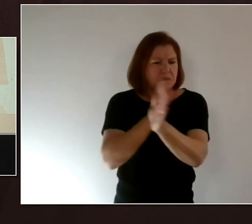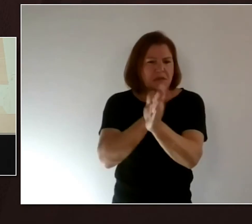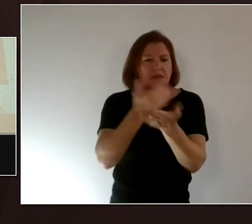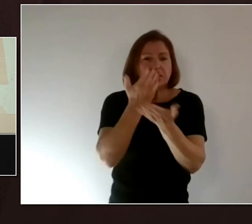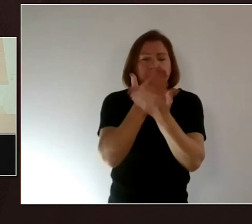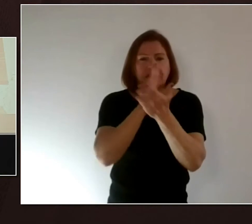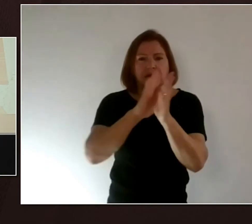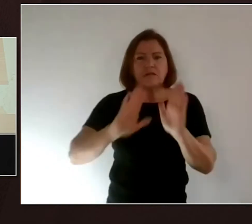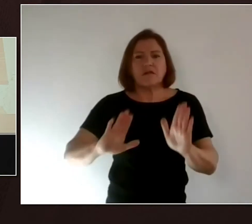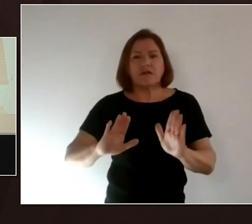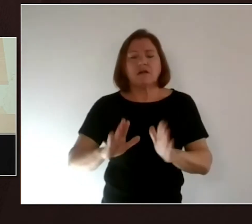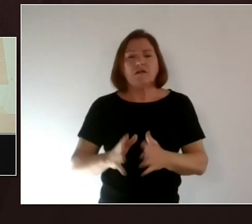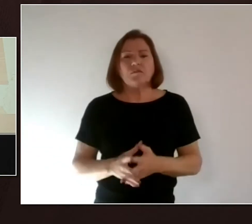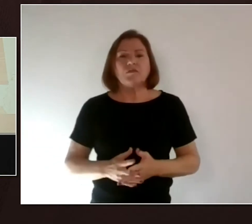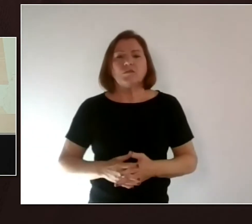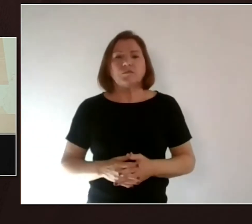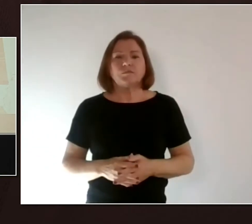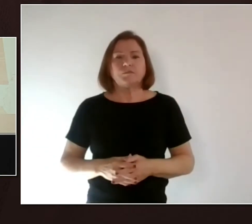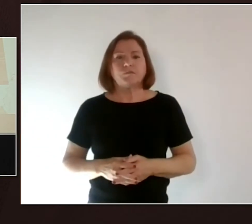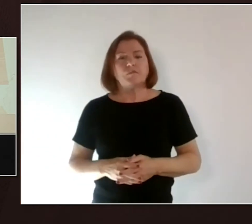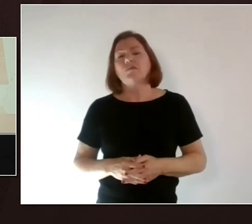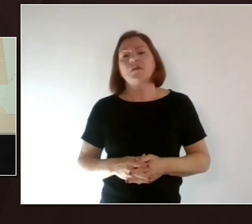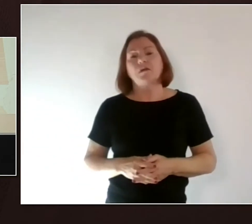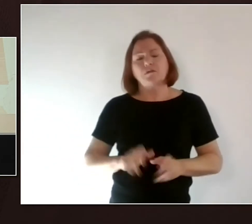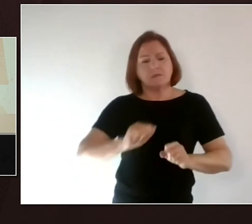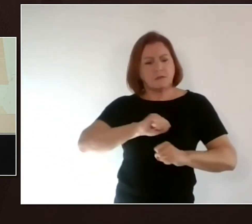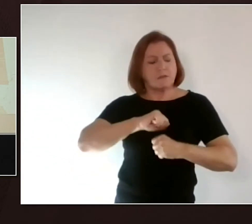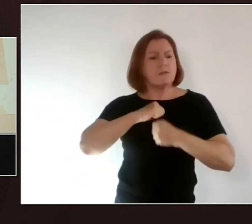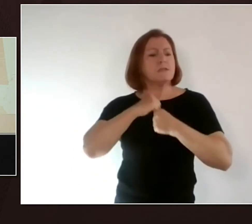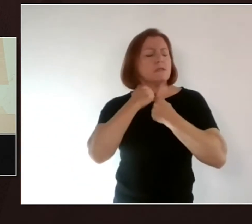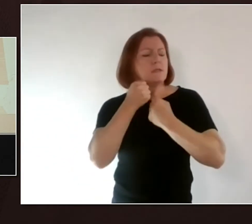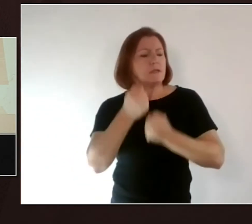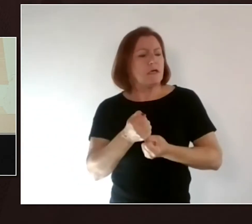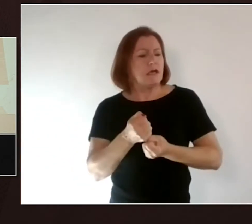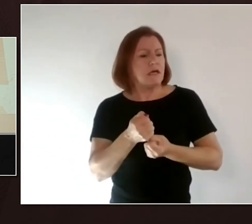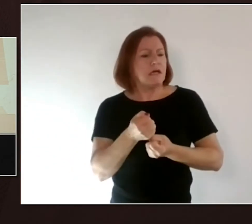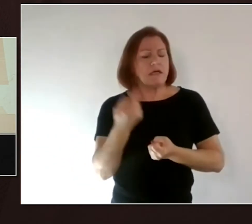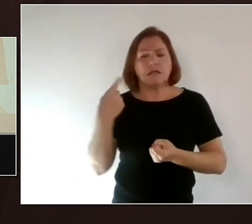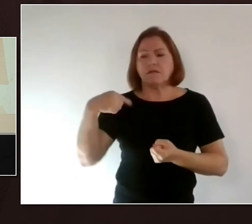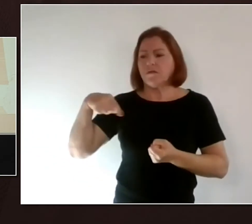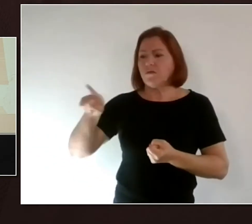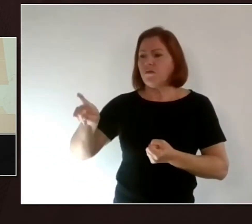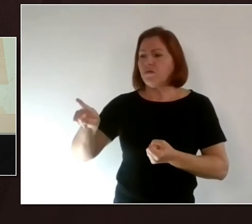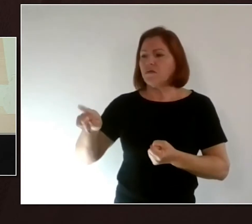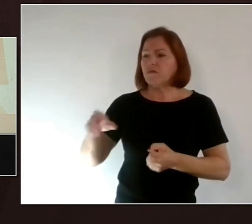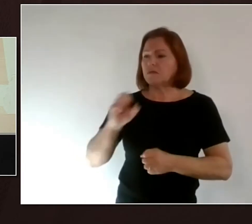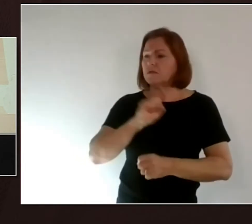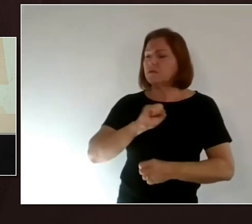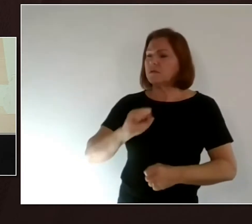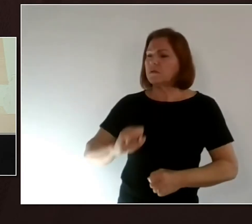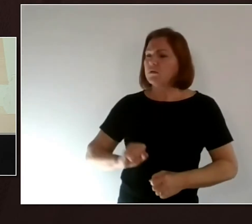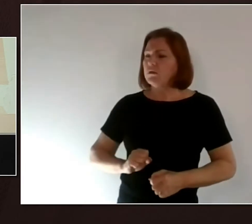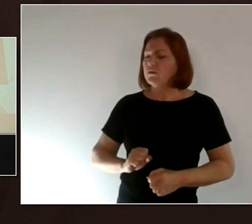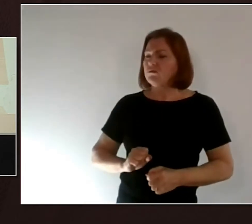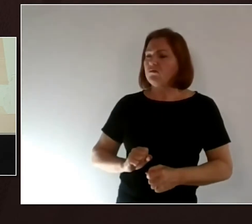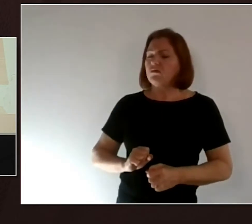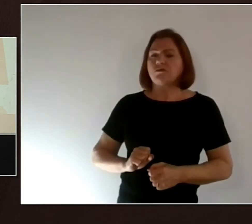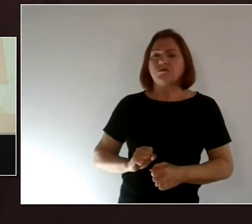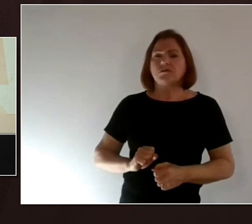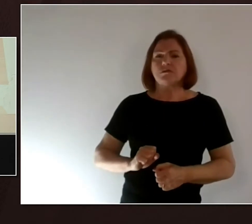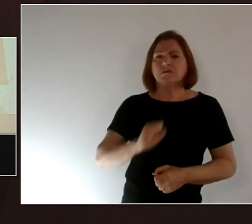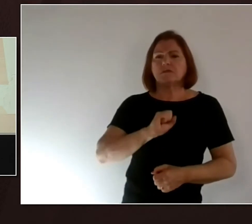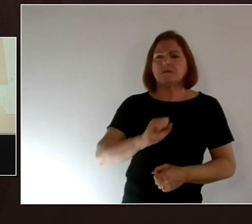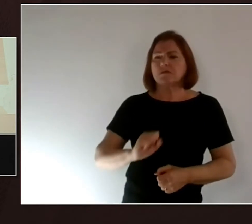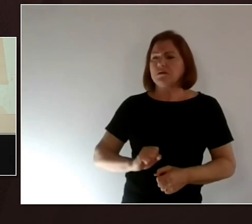ele dirigiu a sua ira contra os sacerdotes pagãos e promoveu massacre indistinto dos